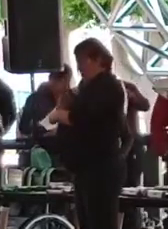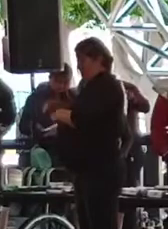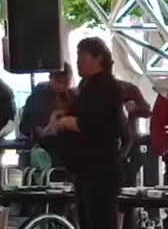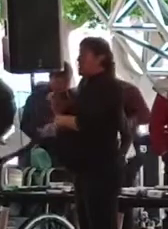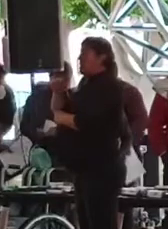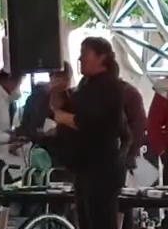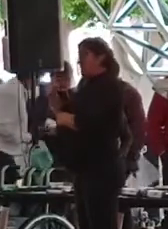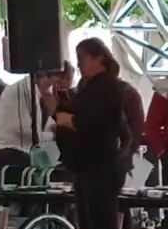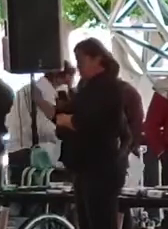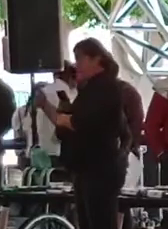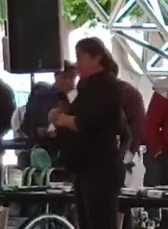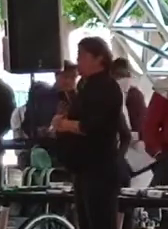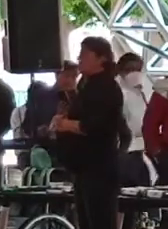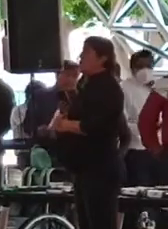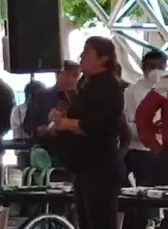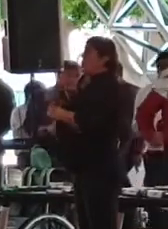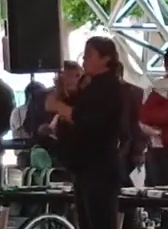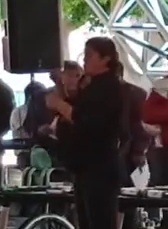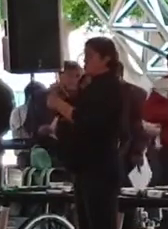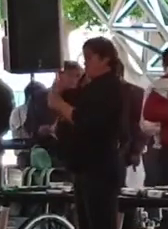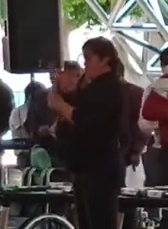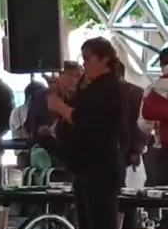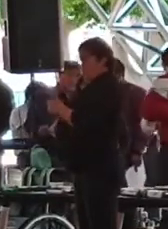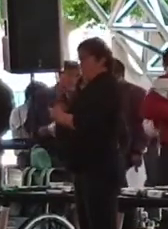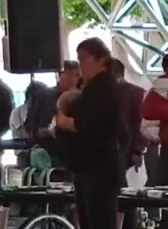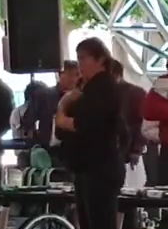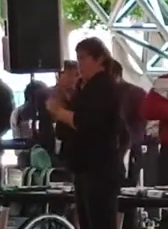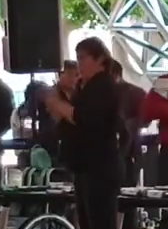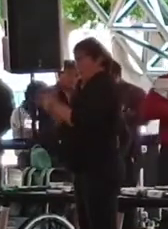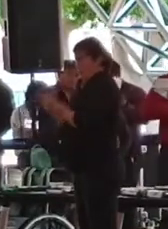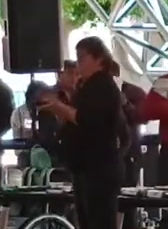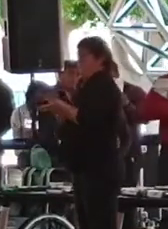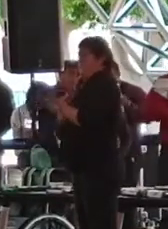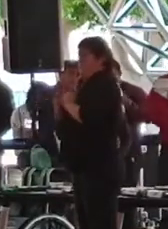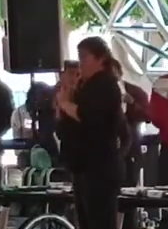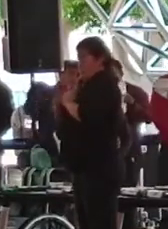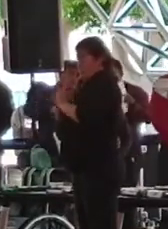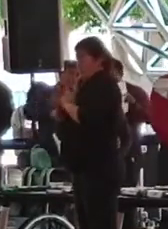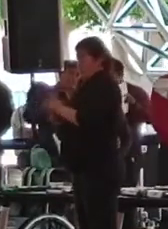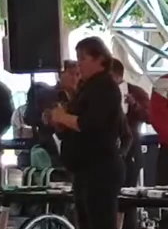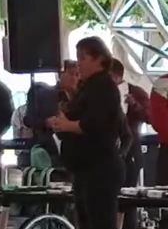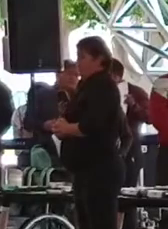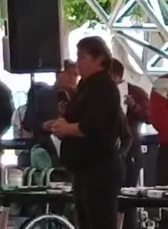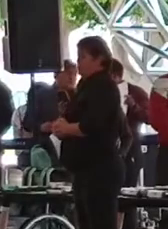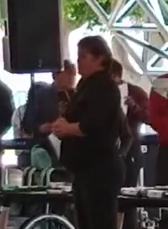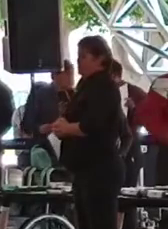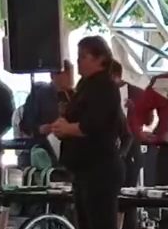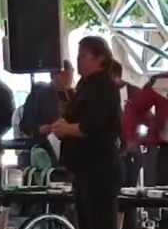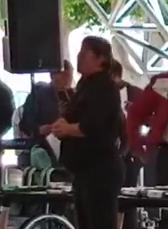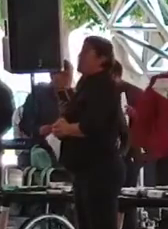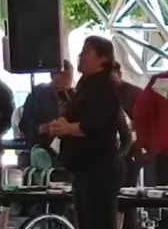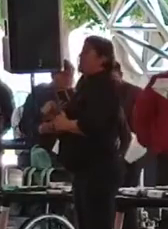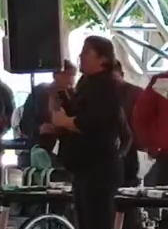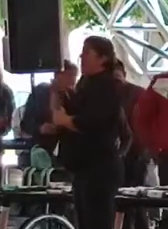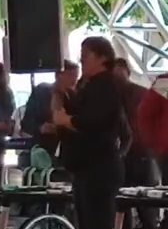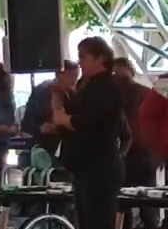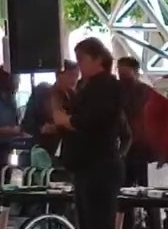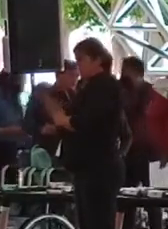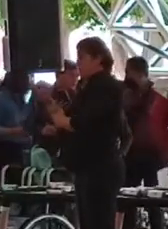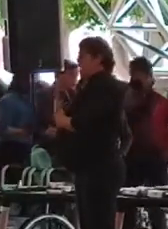Tepeyanco, Totolac, Espanita, Panotla, La Magdalena,